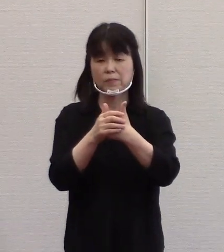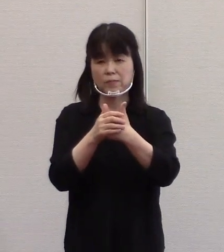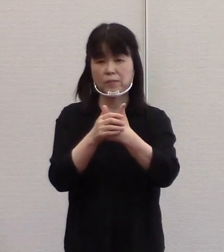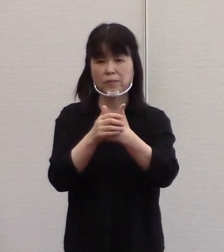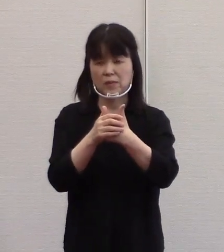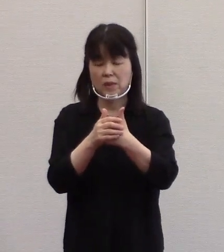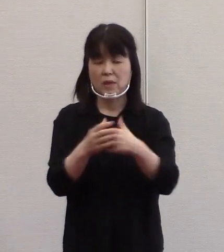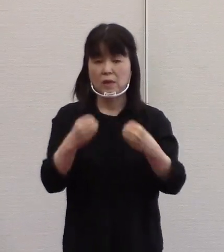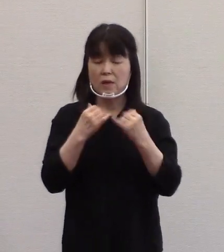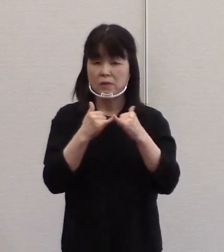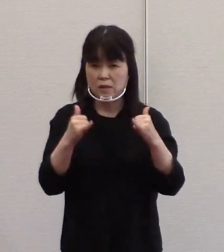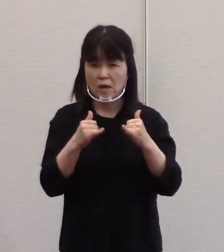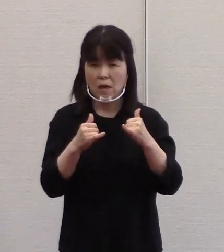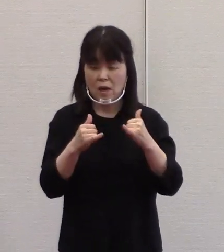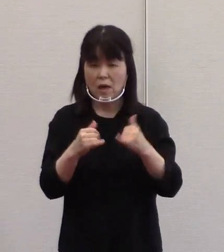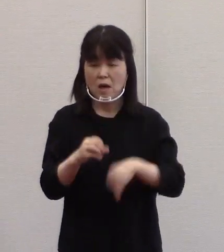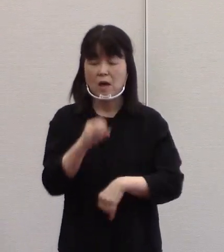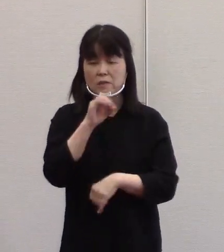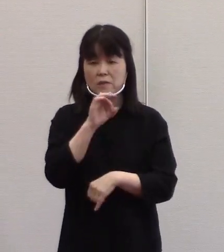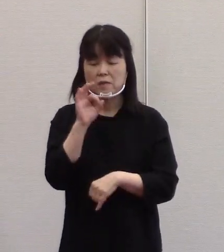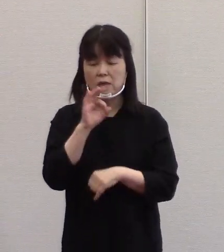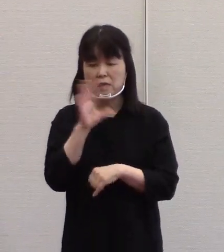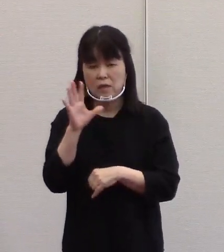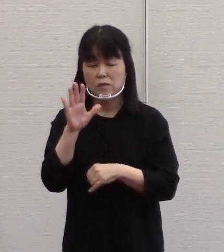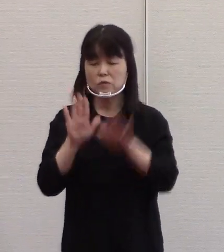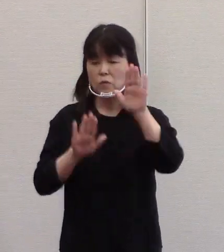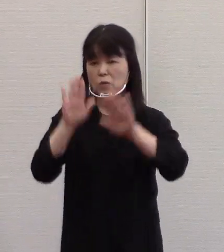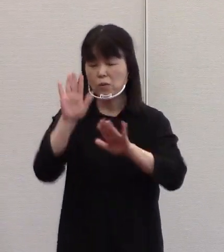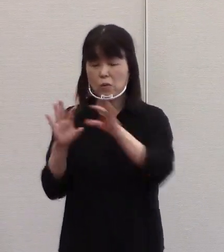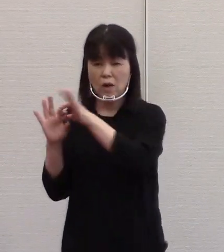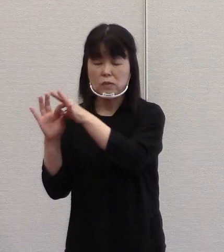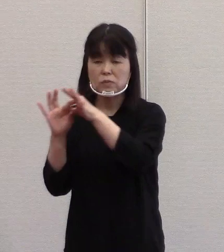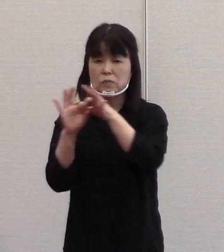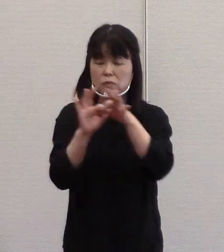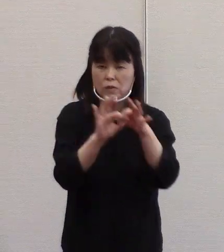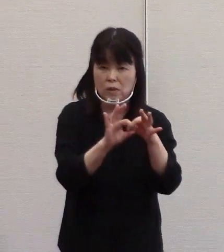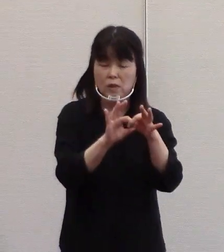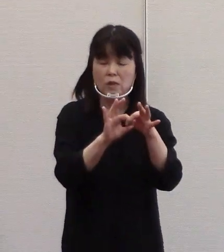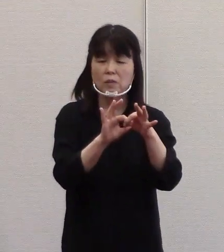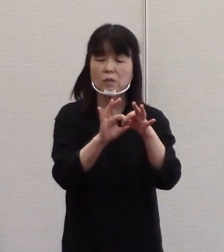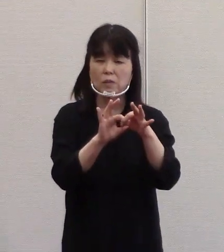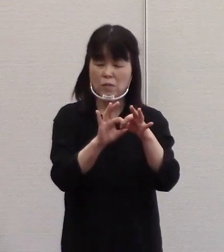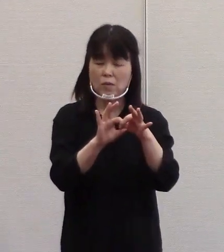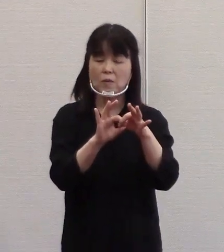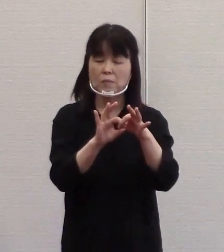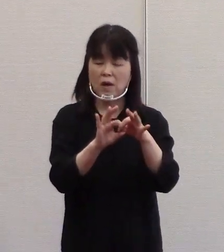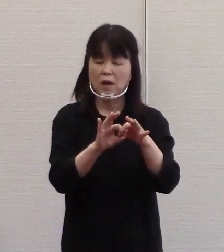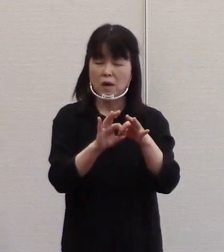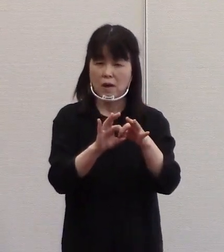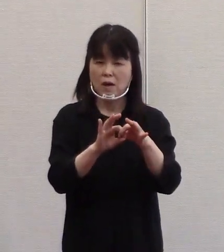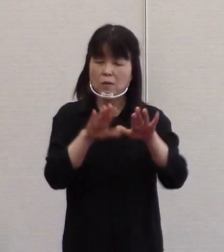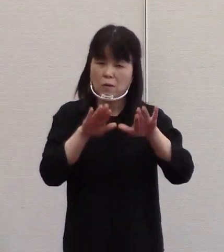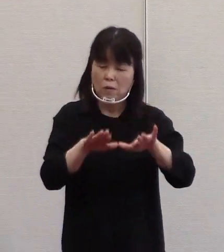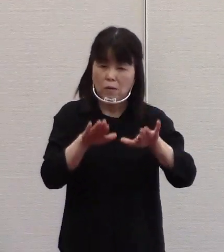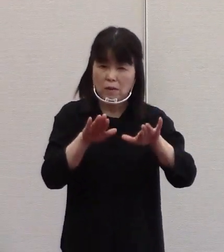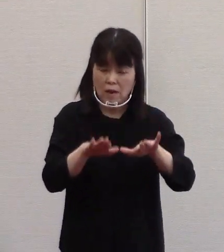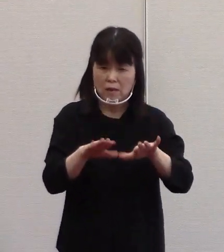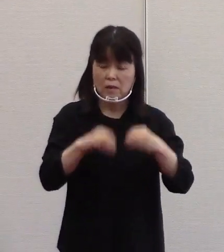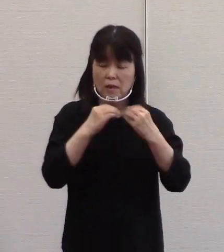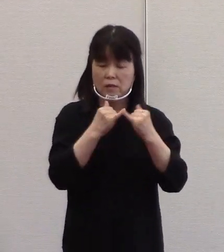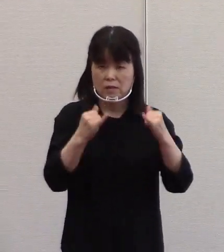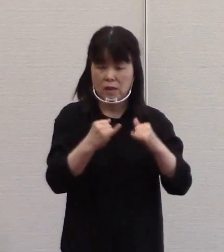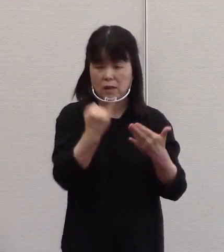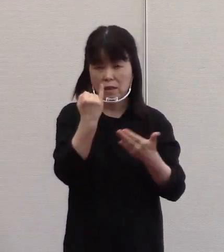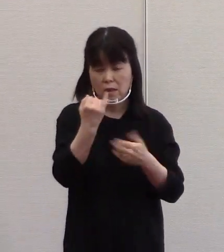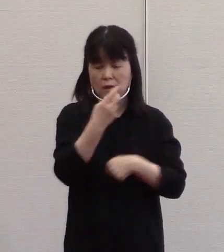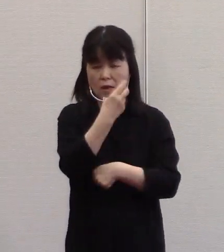感染者ゼロという状況が続いておりましたけれども、まあ、残念ながら今回こういう事態になって、でまあ、全国的に